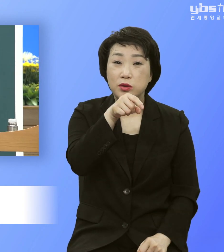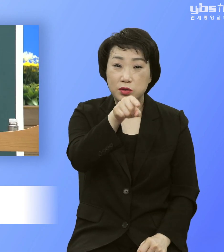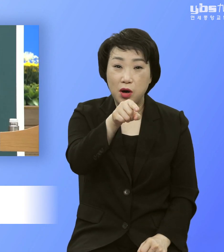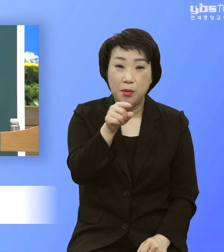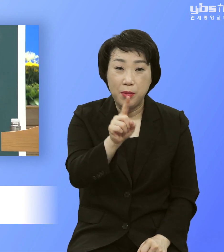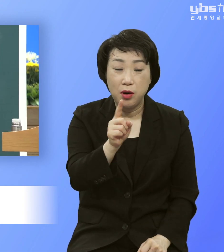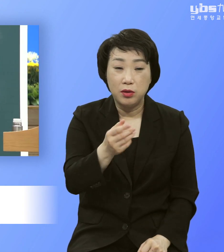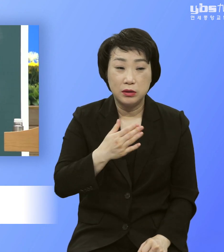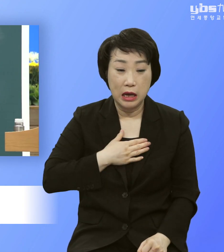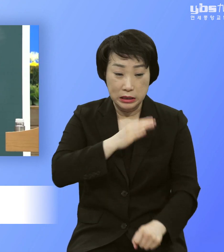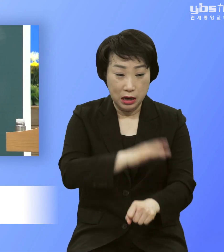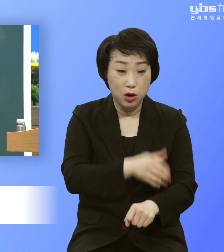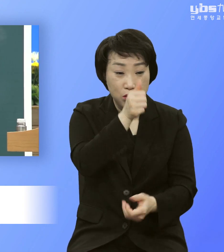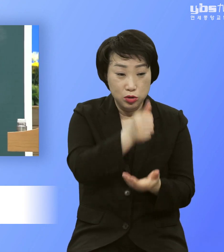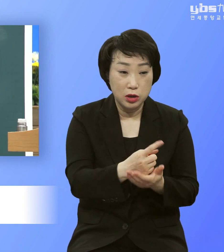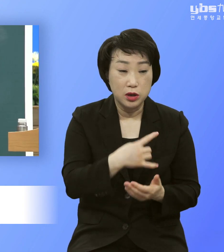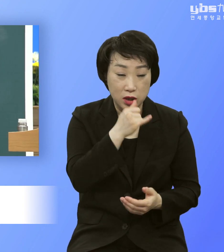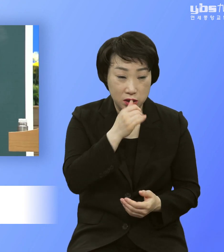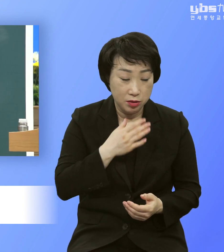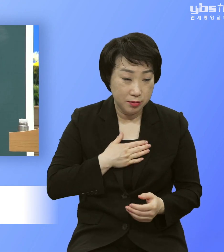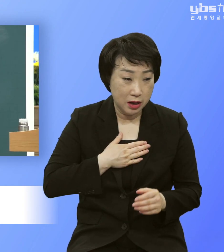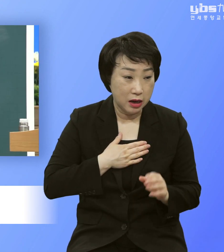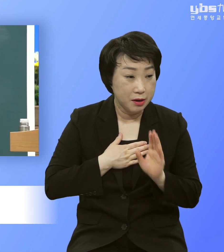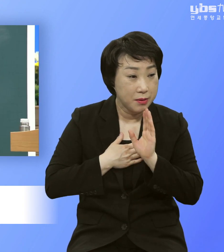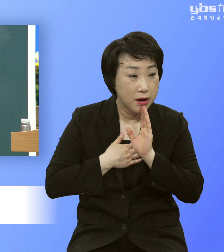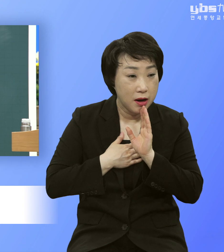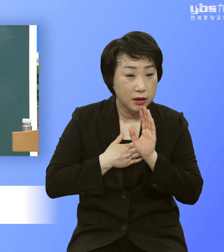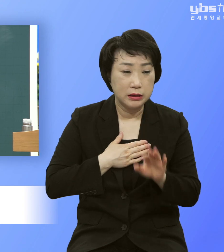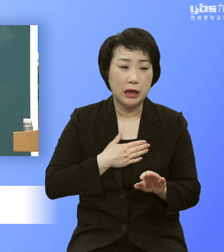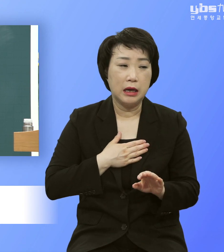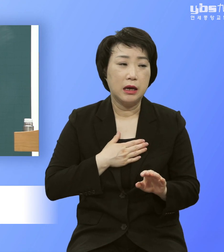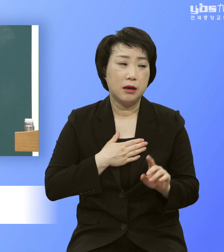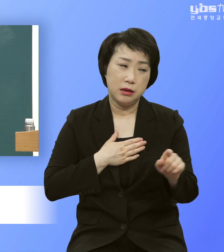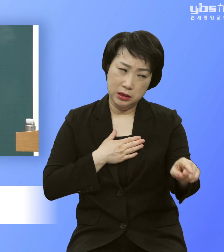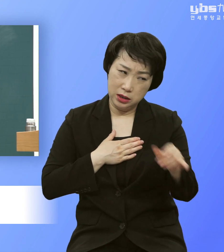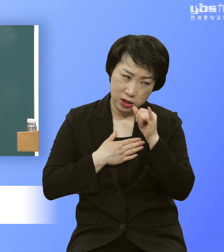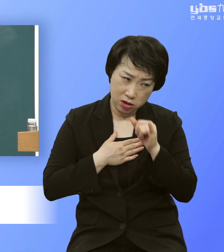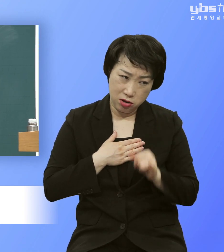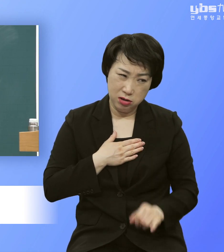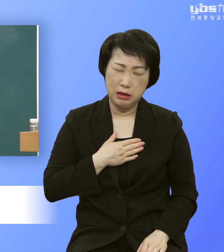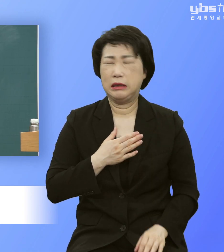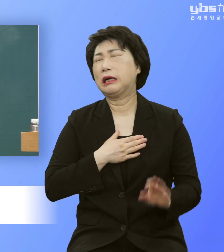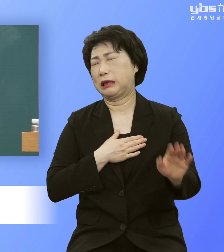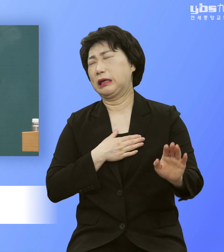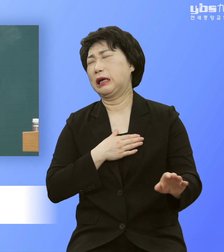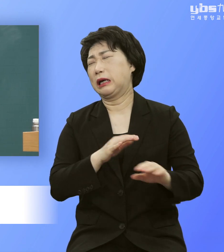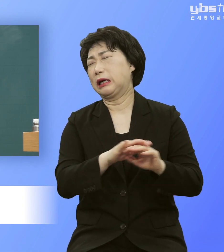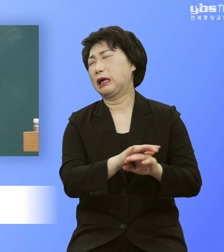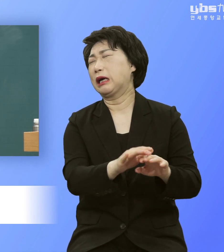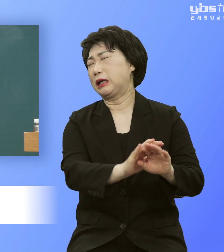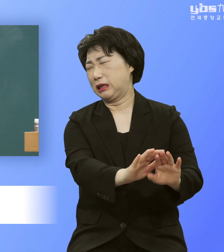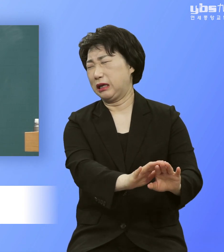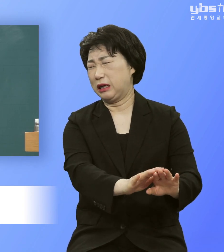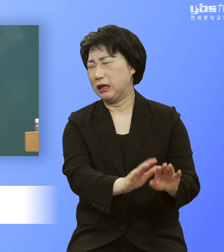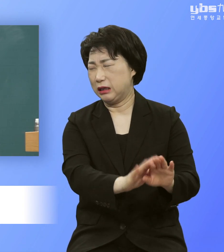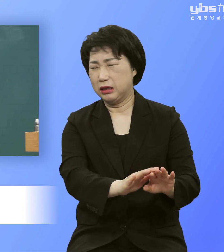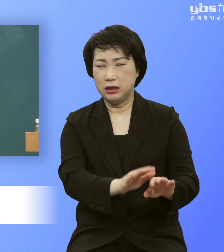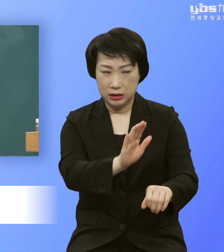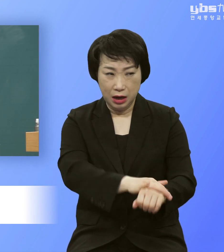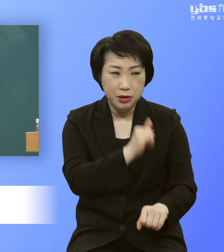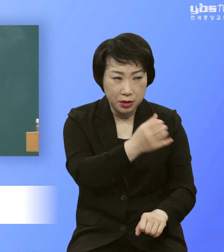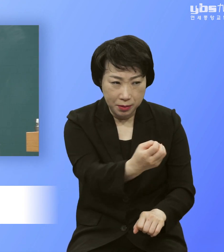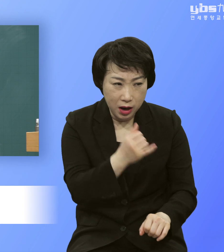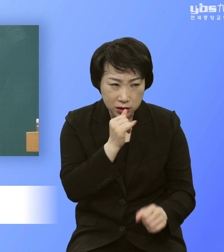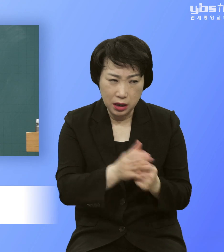네가 잘못한 죄가 있는데 내가 그냥 없는 것으로 하겠다. 네가